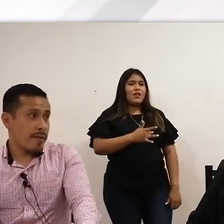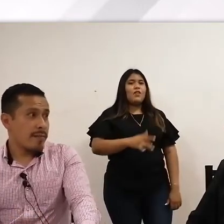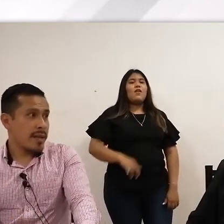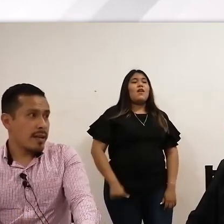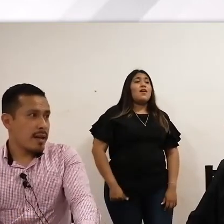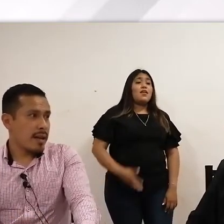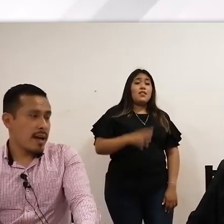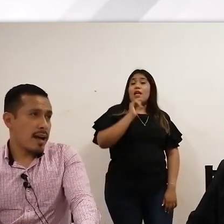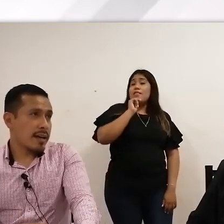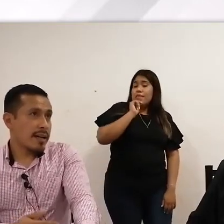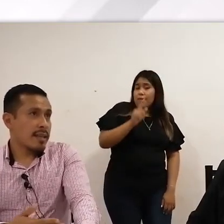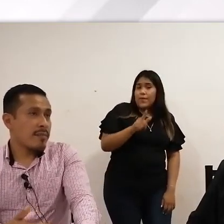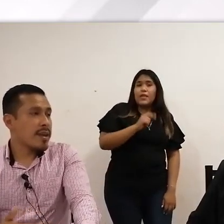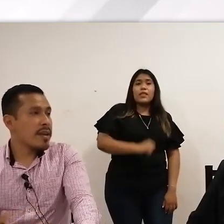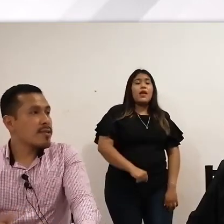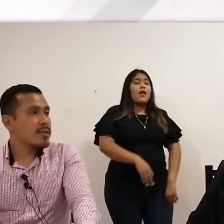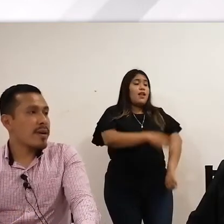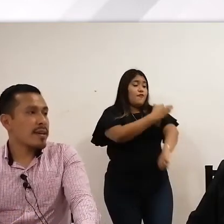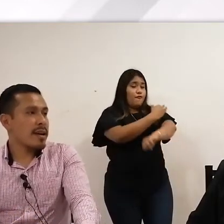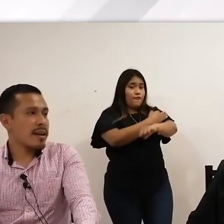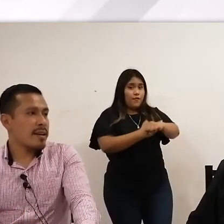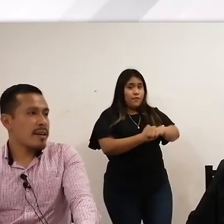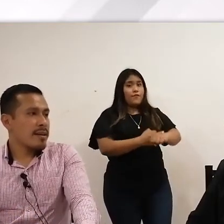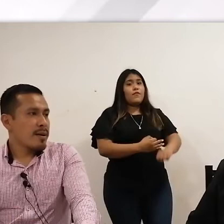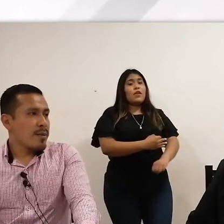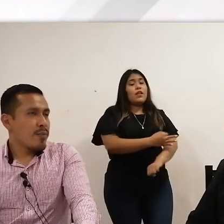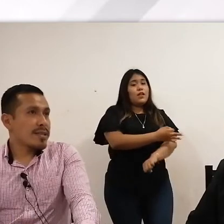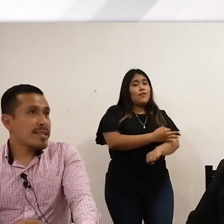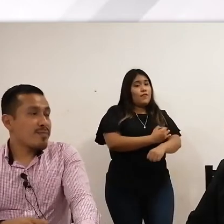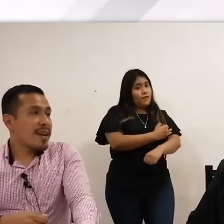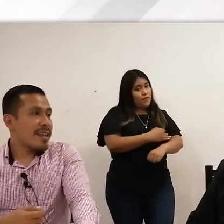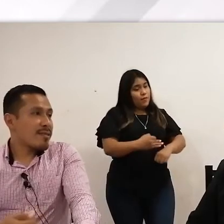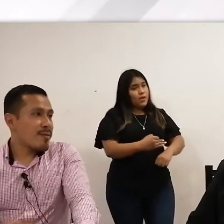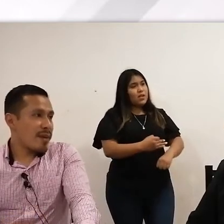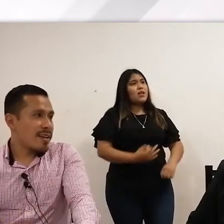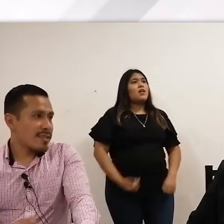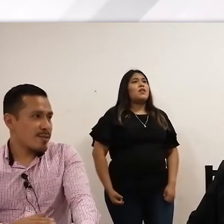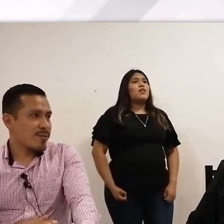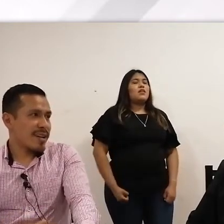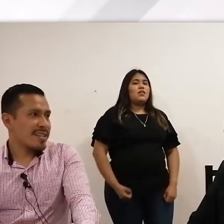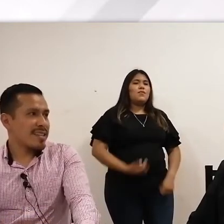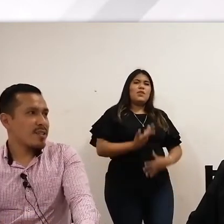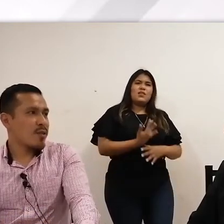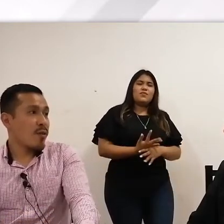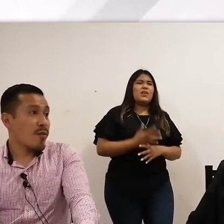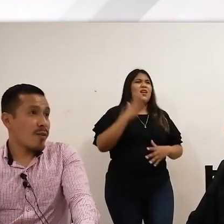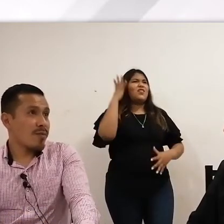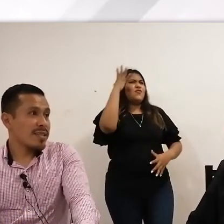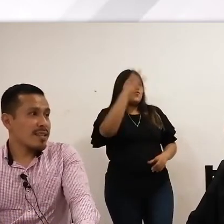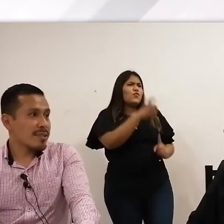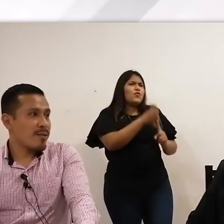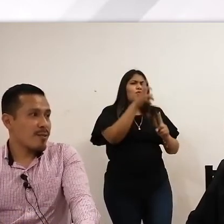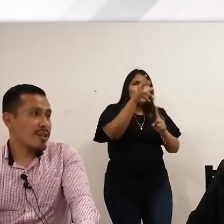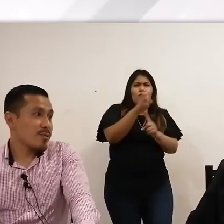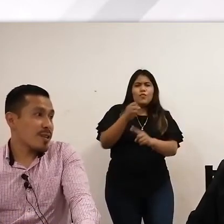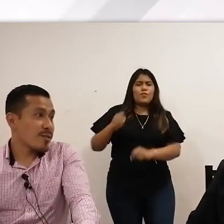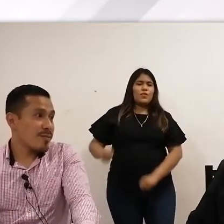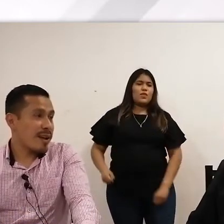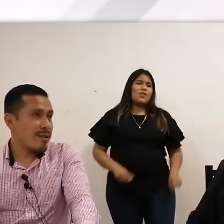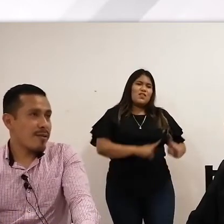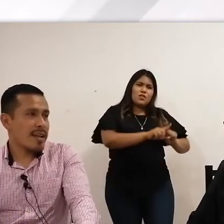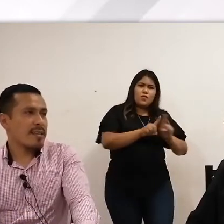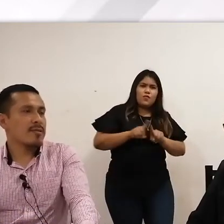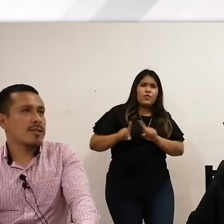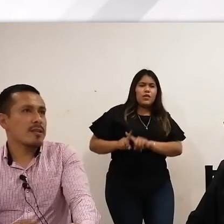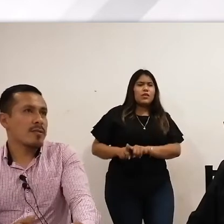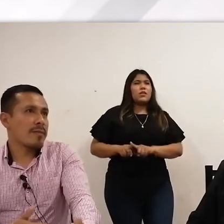motivar a la familia a que también ellos vayan pues esperando más, no vayan siendo conformistas con lo que sus hijos